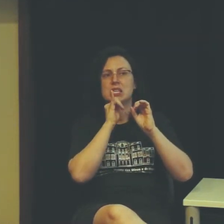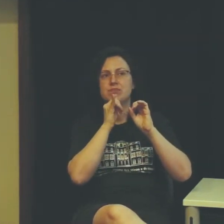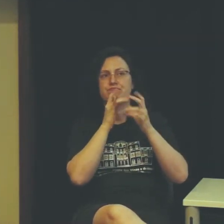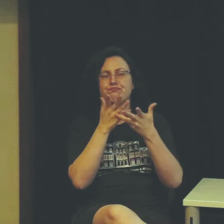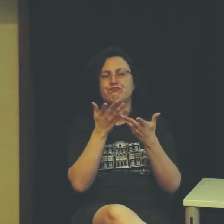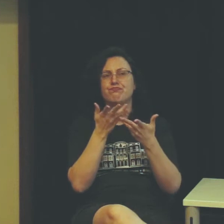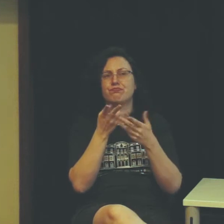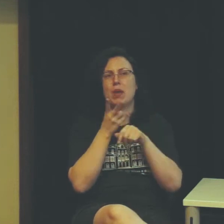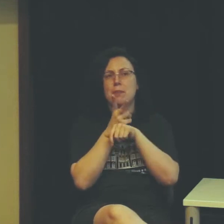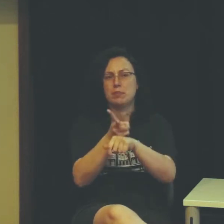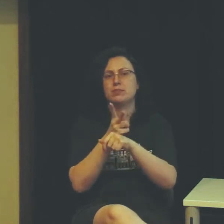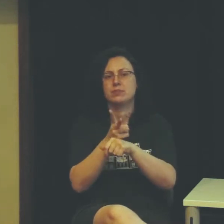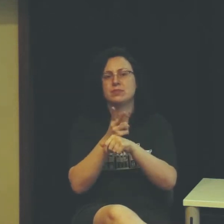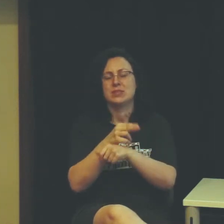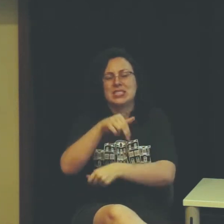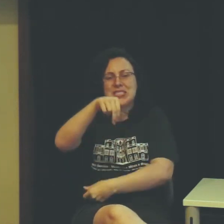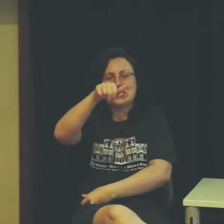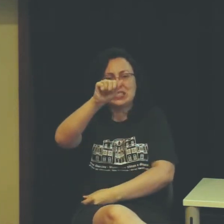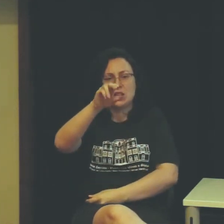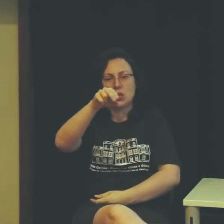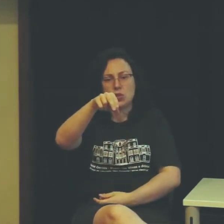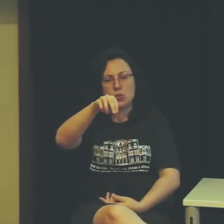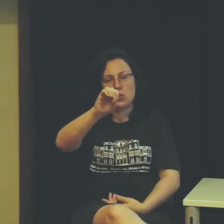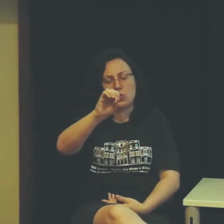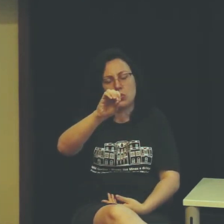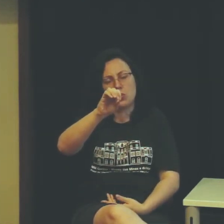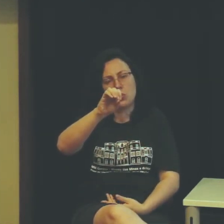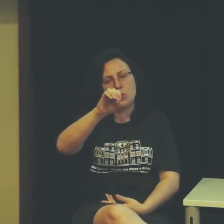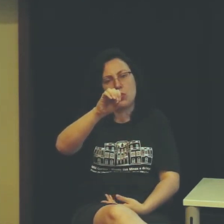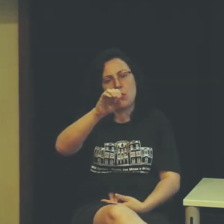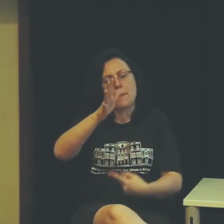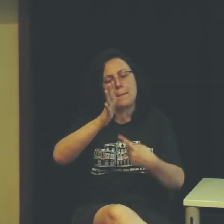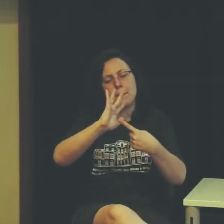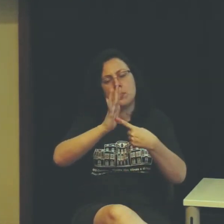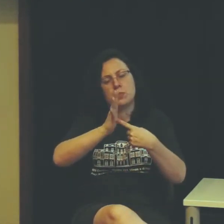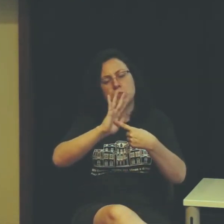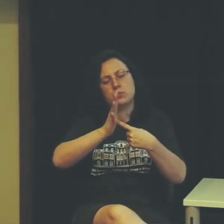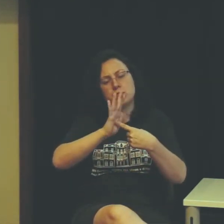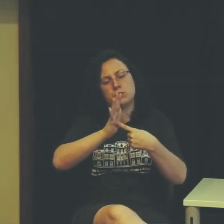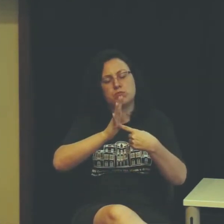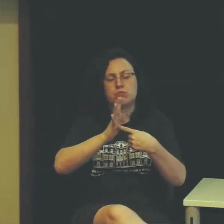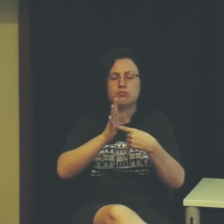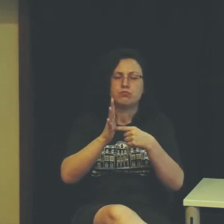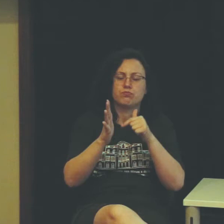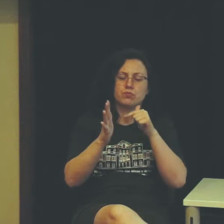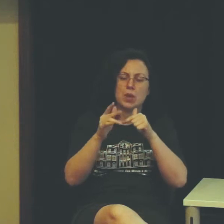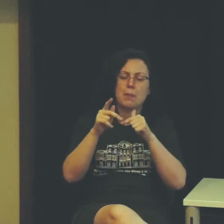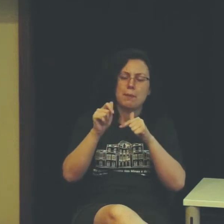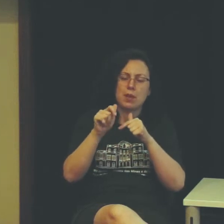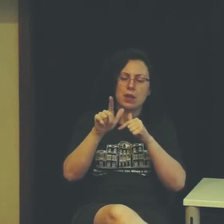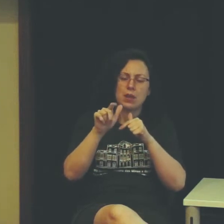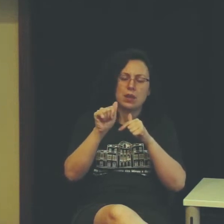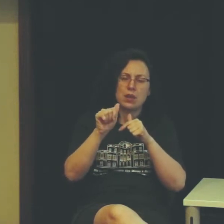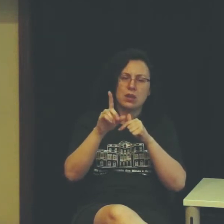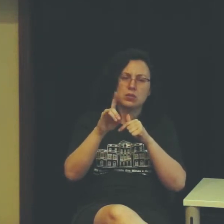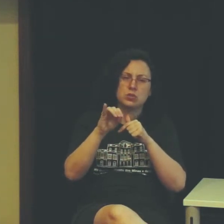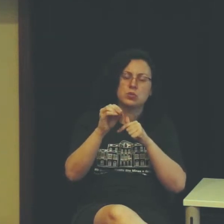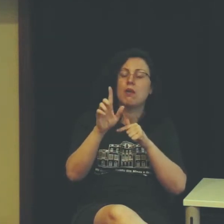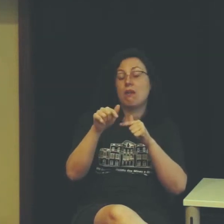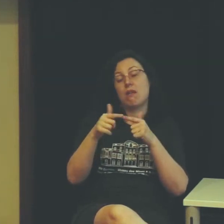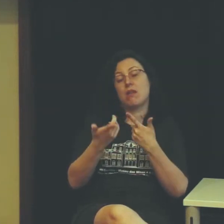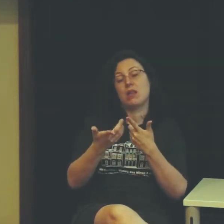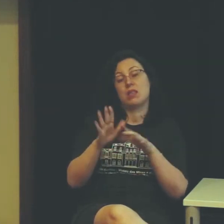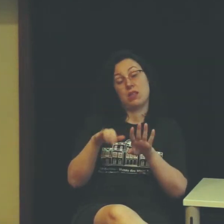grande por nanomotores ou nanomáquinas. E o paládio é um desses, digamos assim,